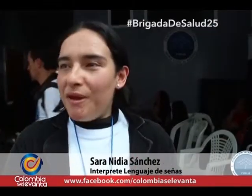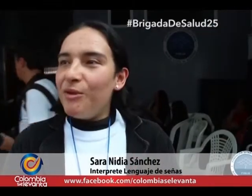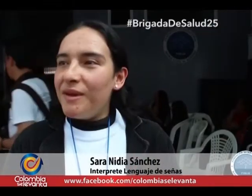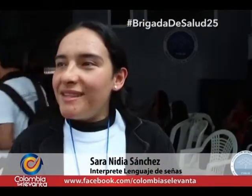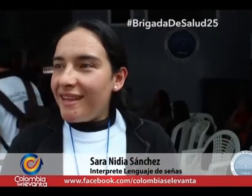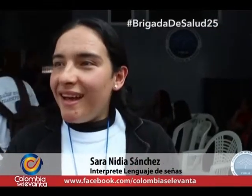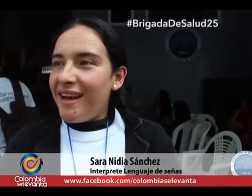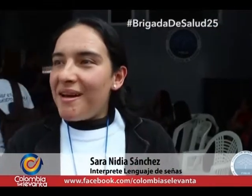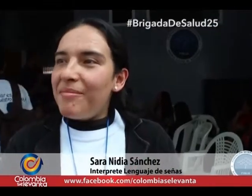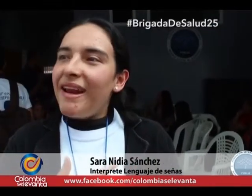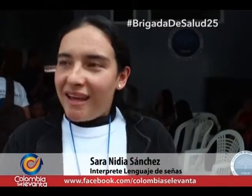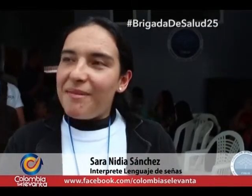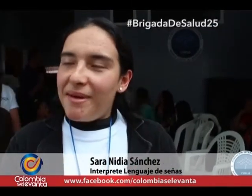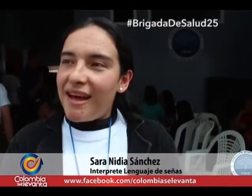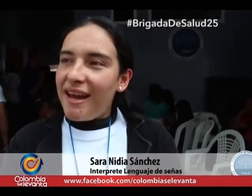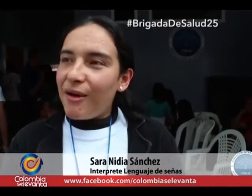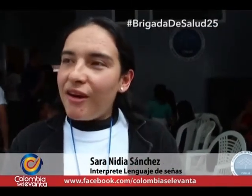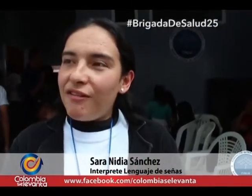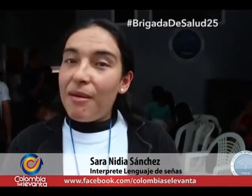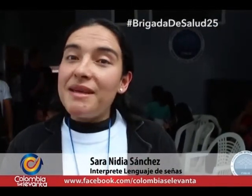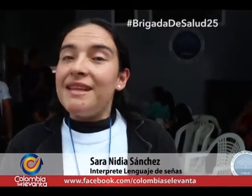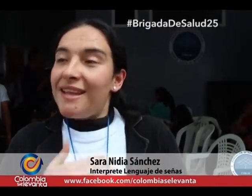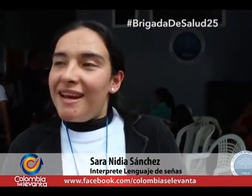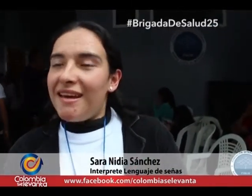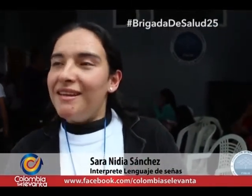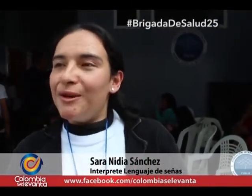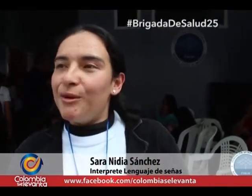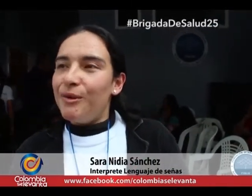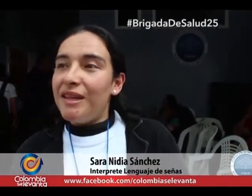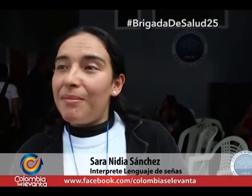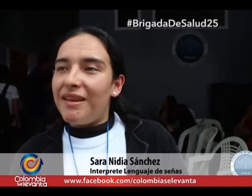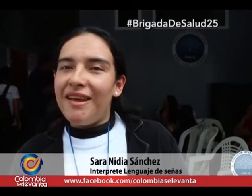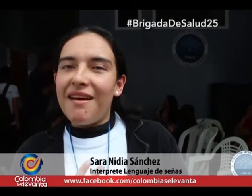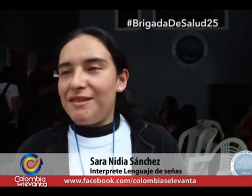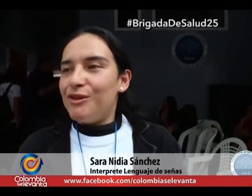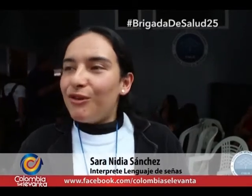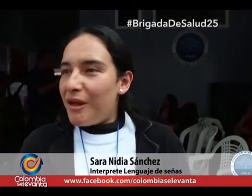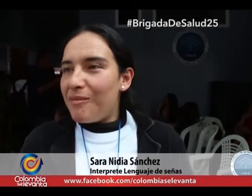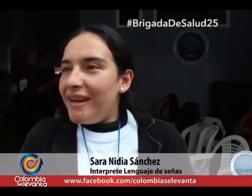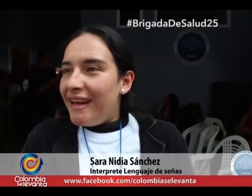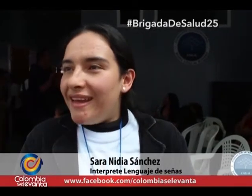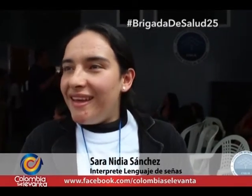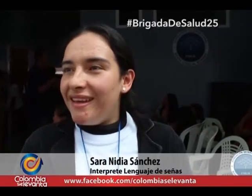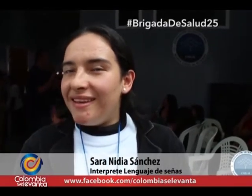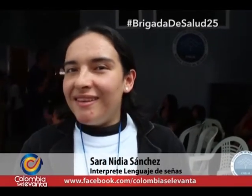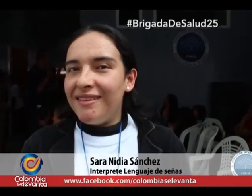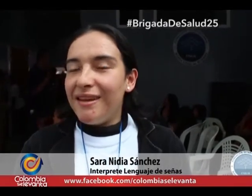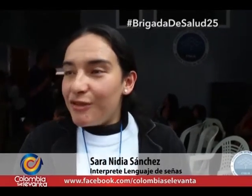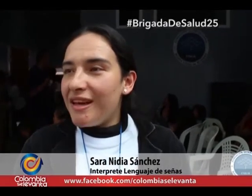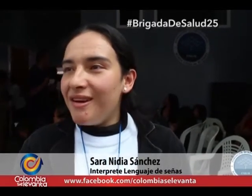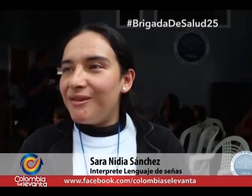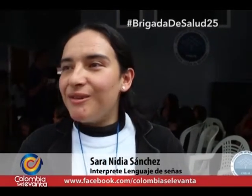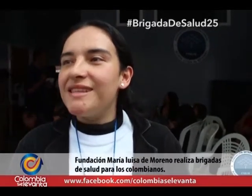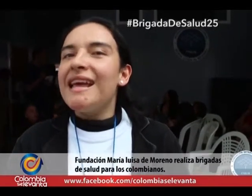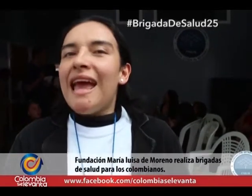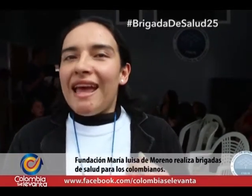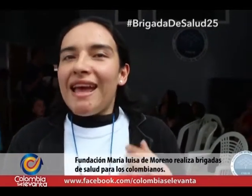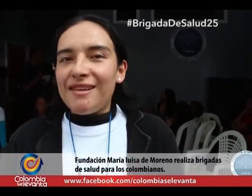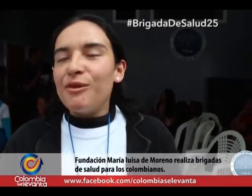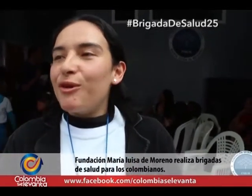pido una cita para que me hagan la ecografía, me dicen, tiene que venir con un intérprete, y a veces yo no tengo manera de conseguirlo. Entonces, son